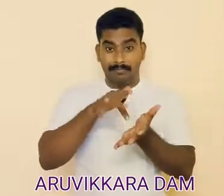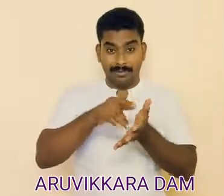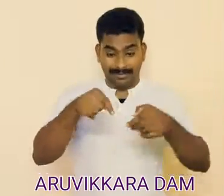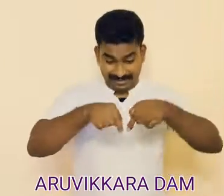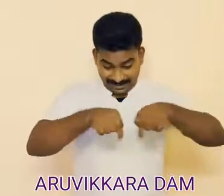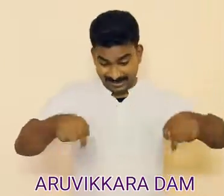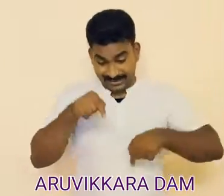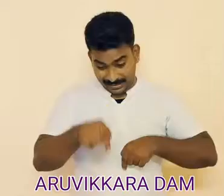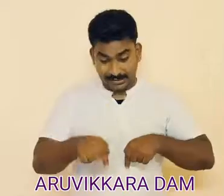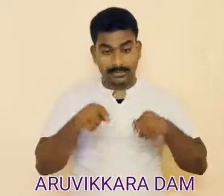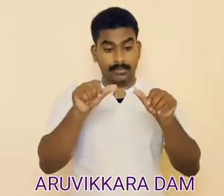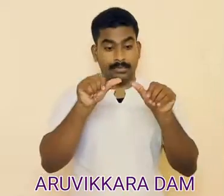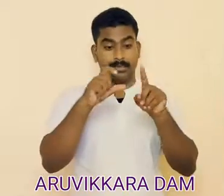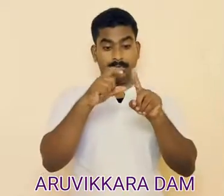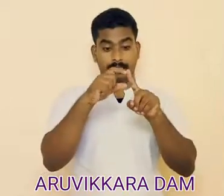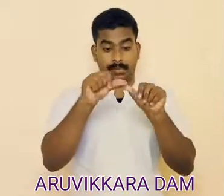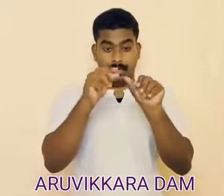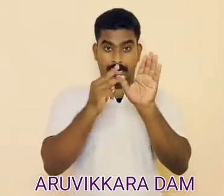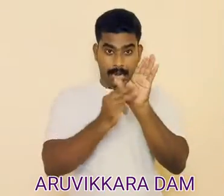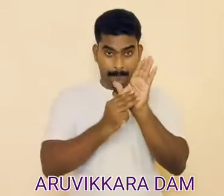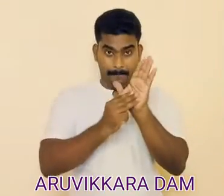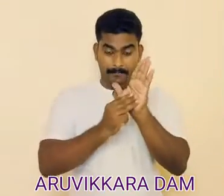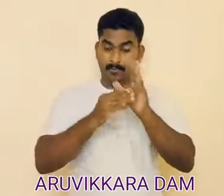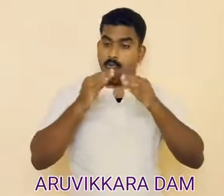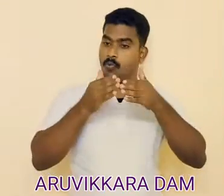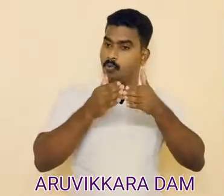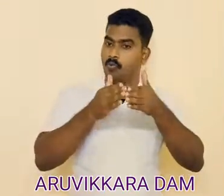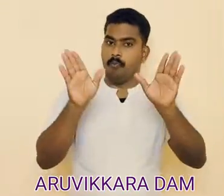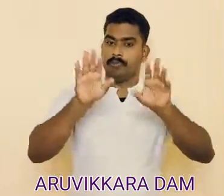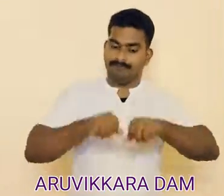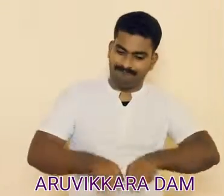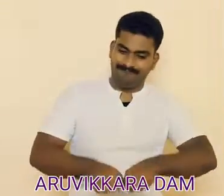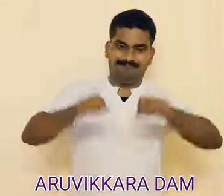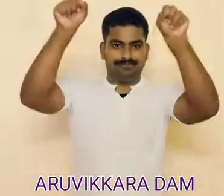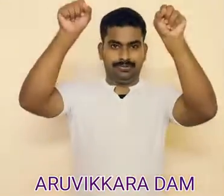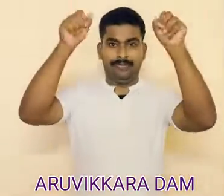ജലനിരപ്പ് ഉയർന്നതിനാൽ അരുവിക്കര ഡാമിന്റെ 5 ഷട്ടറുകൾ തുറന്നു.